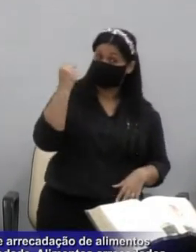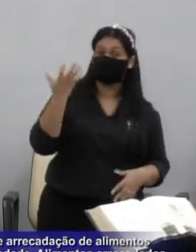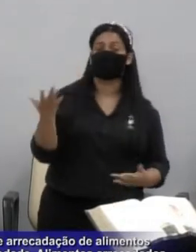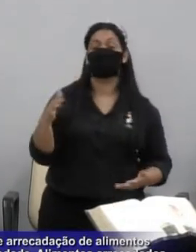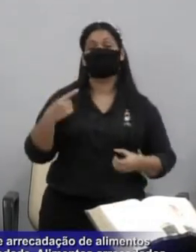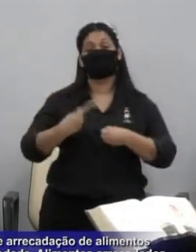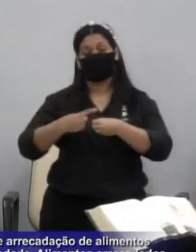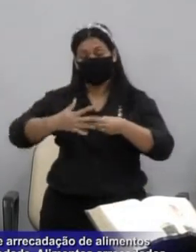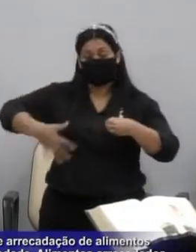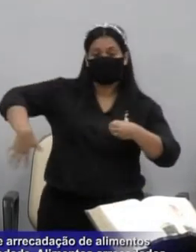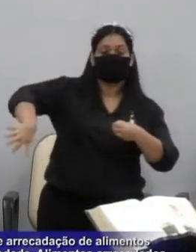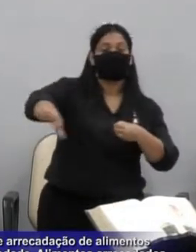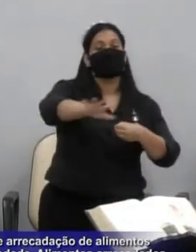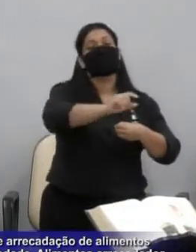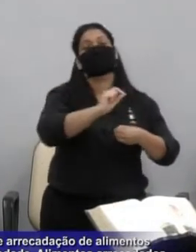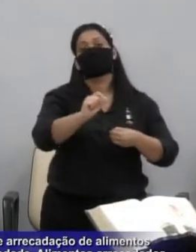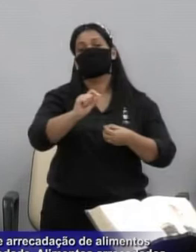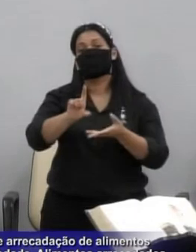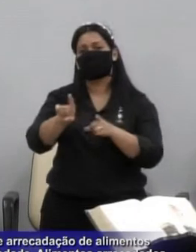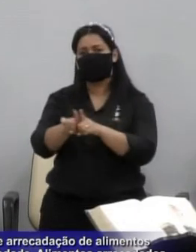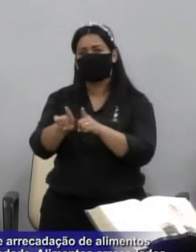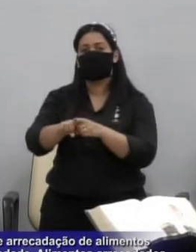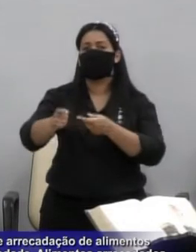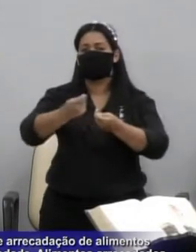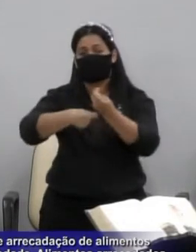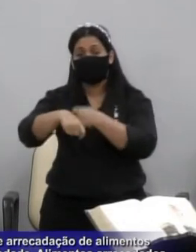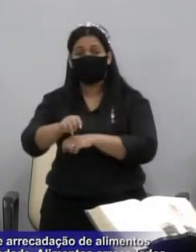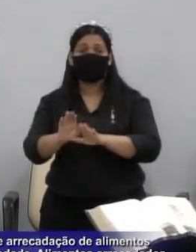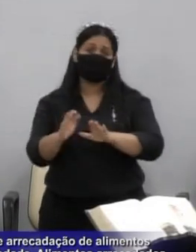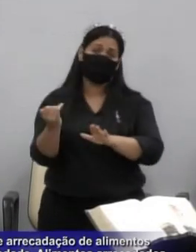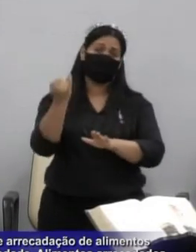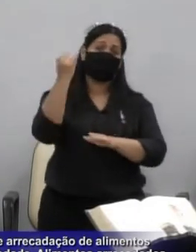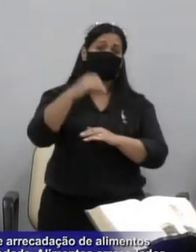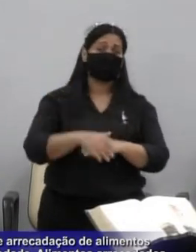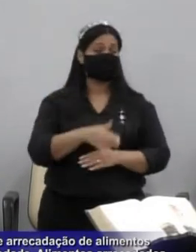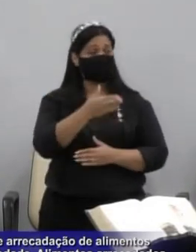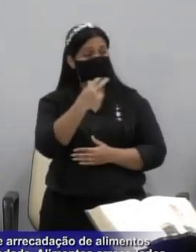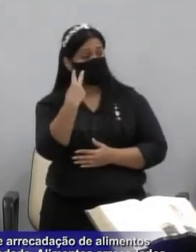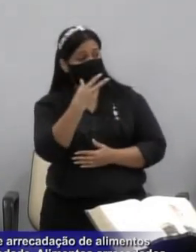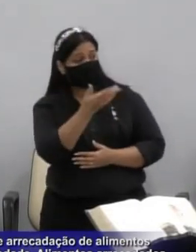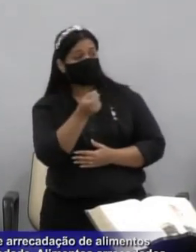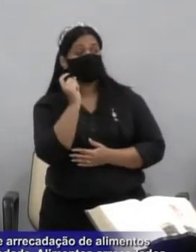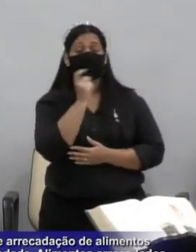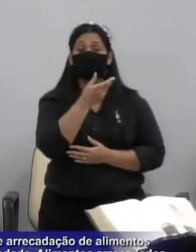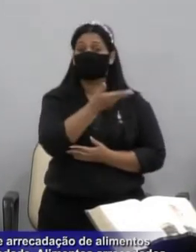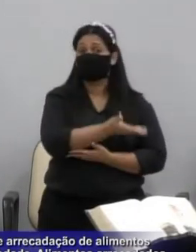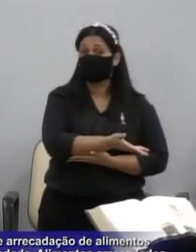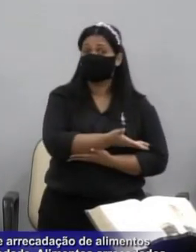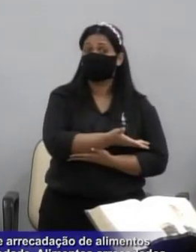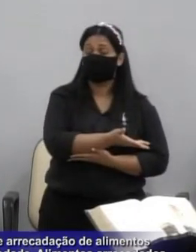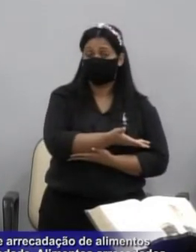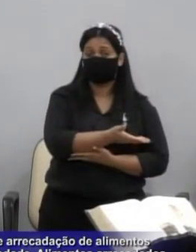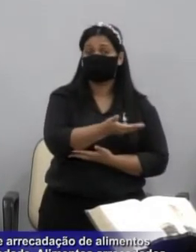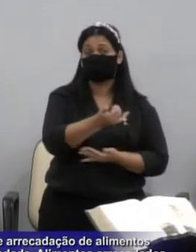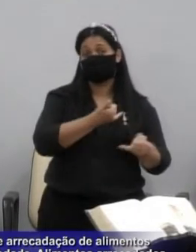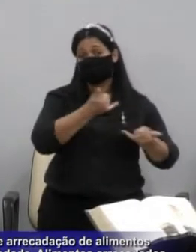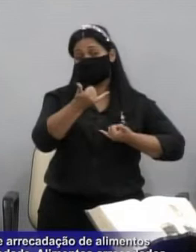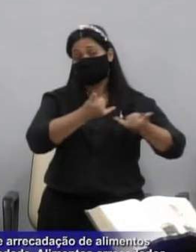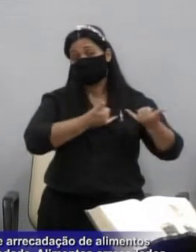cidade, para o comércio, e é importante, né? O vereador Jorge Menezes acabou de ler aí